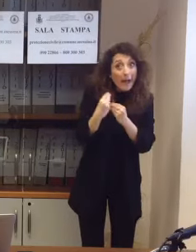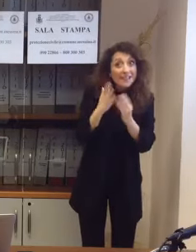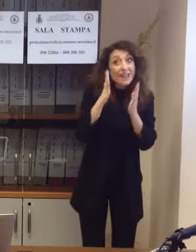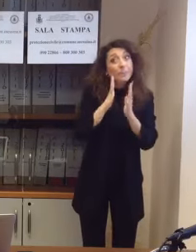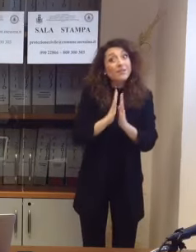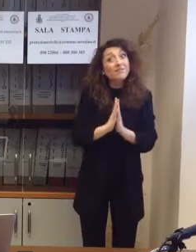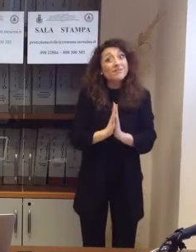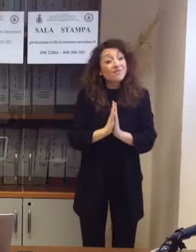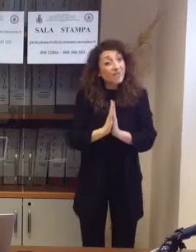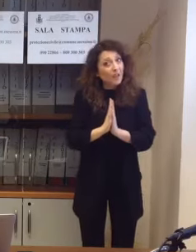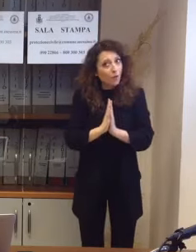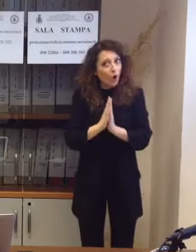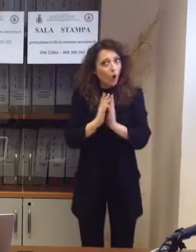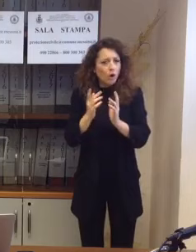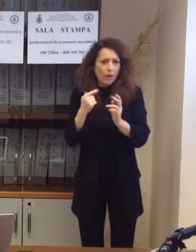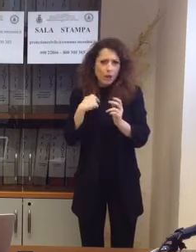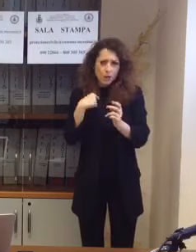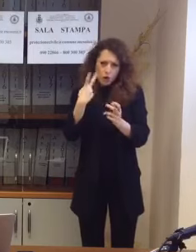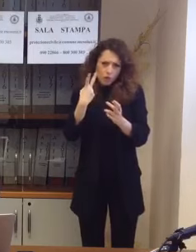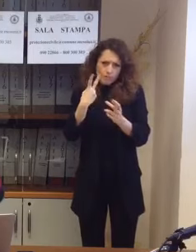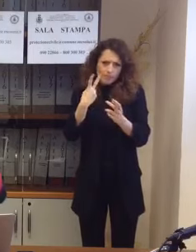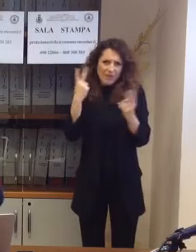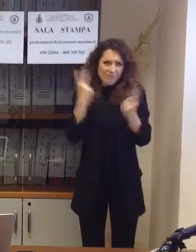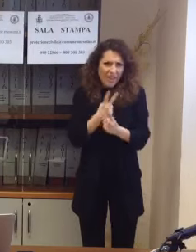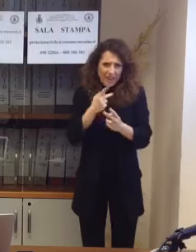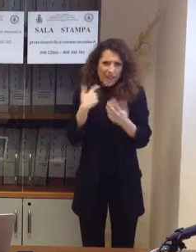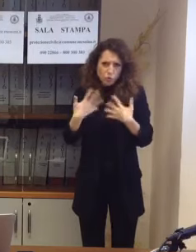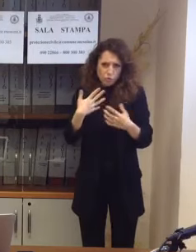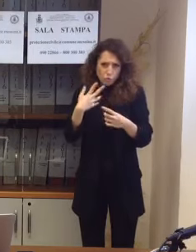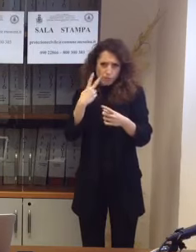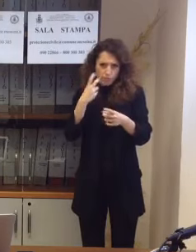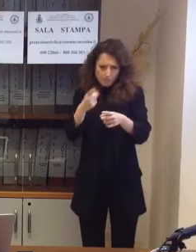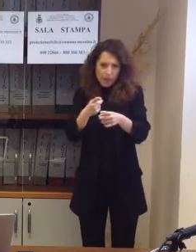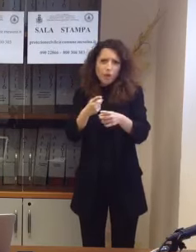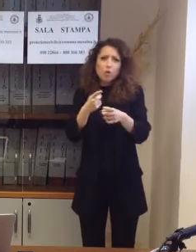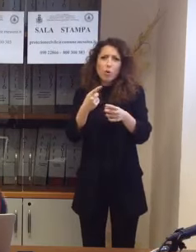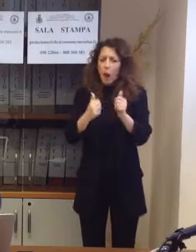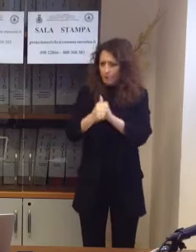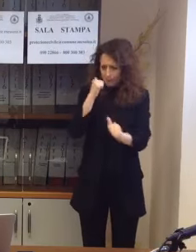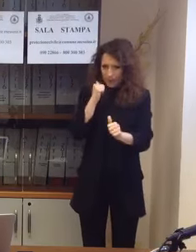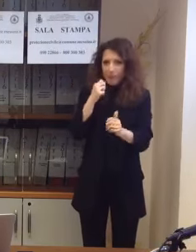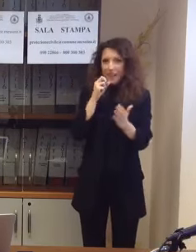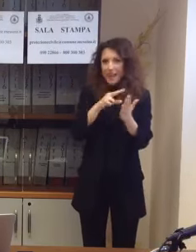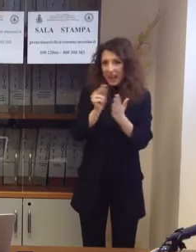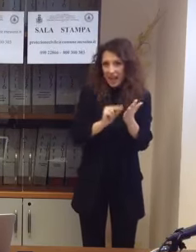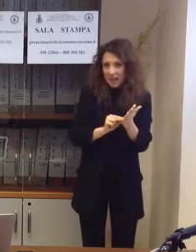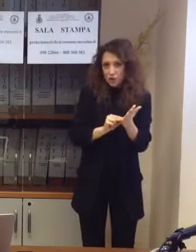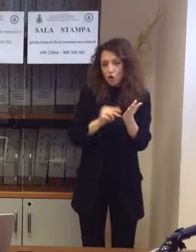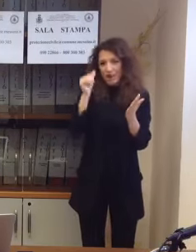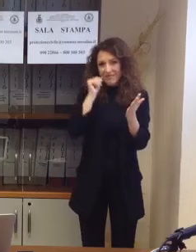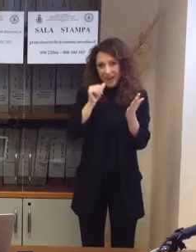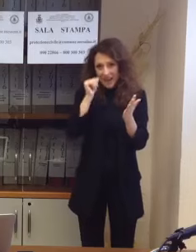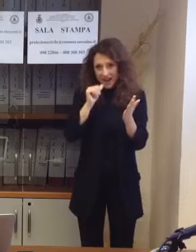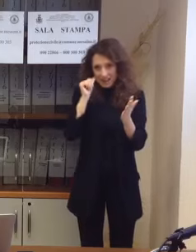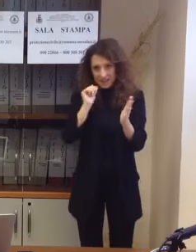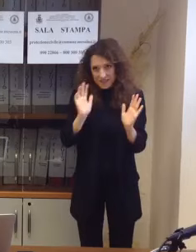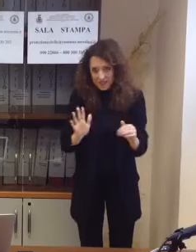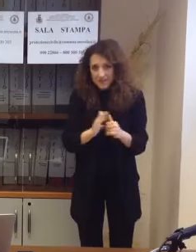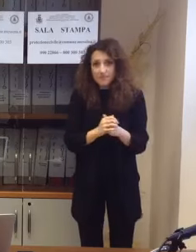situazione spiacevole. Quindi lei prima ha fatto la dichiarazione falsa, quando poi abbiamo avvisato e dire